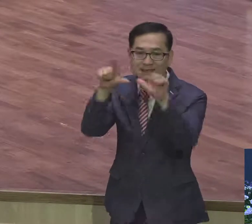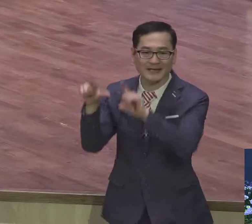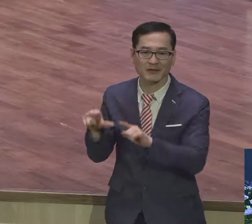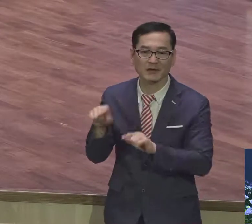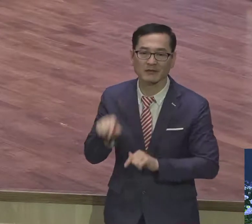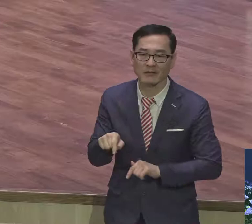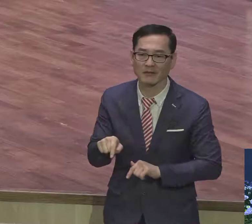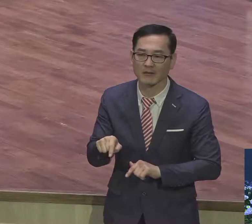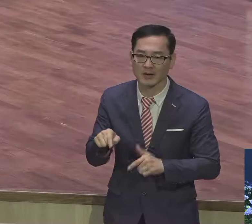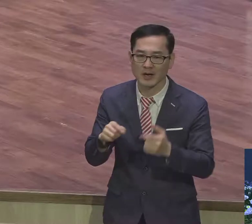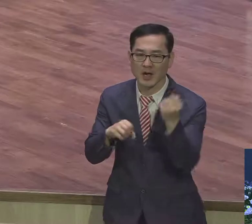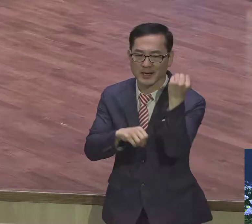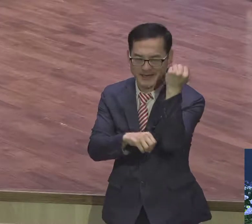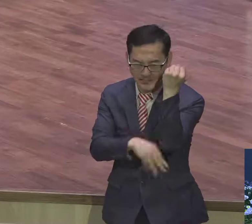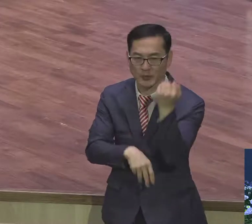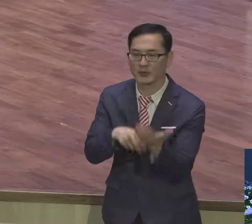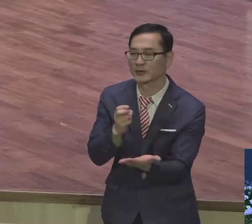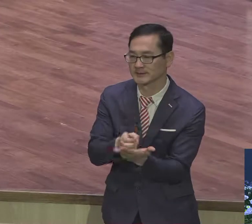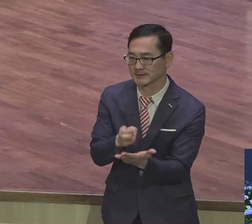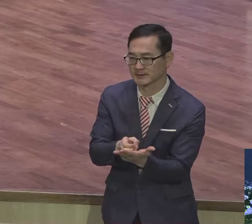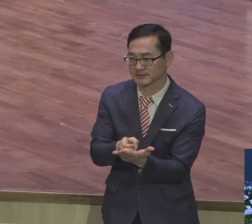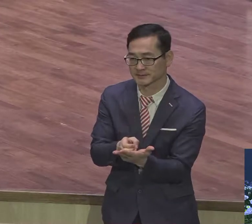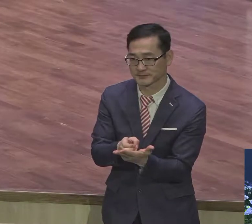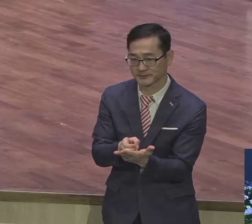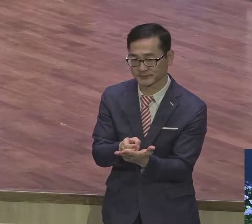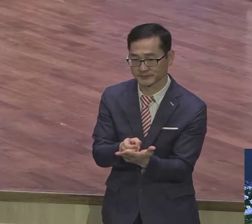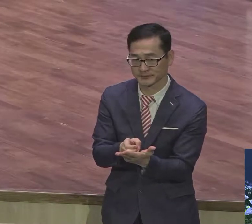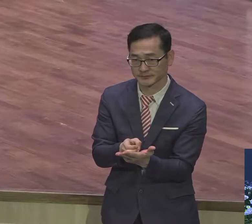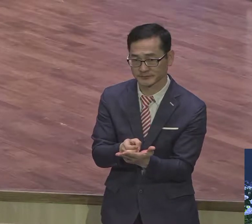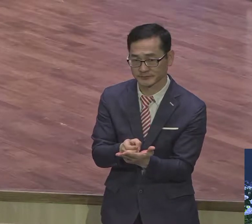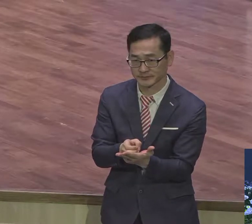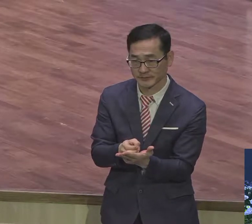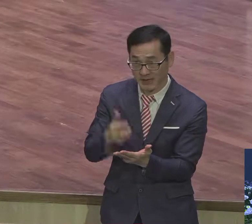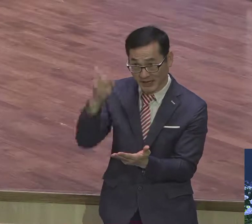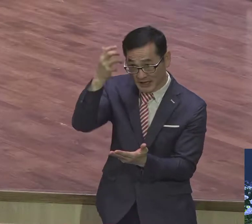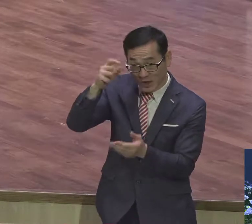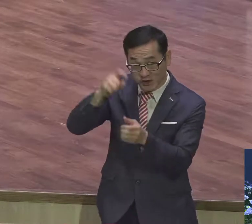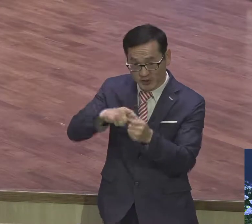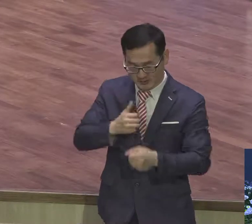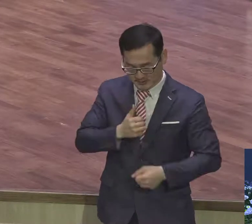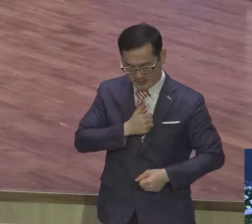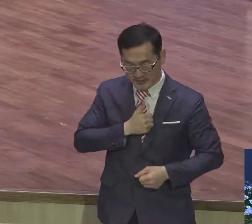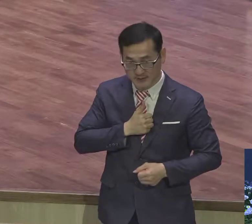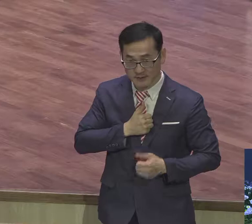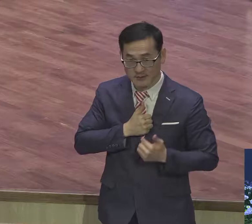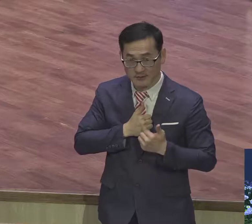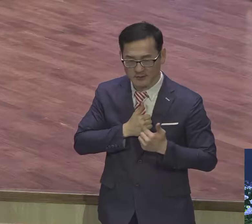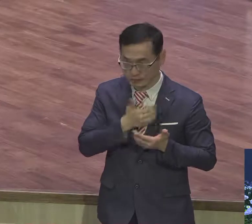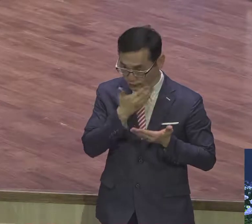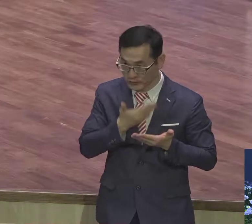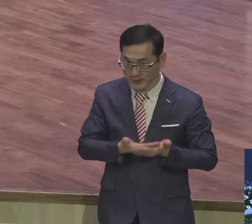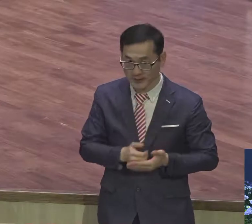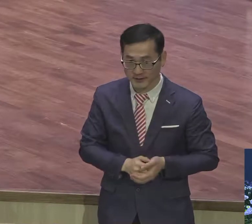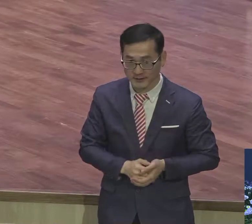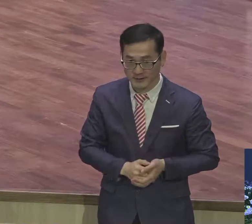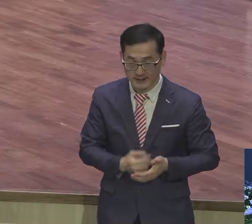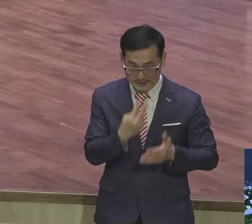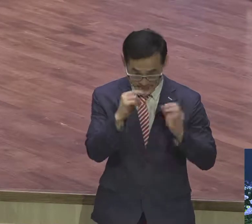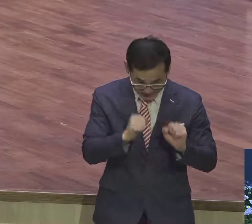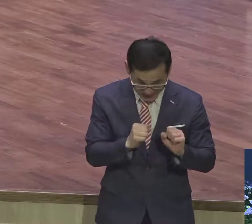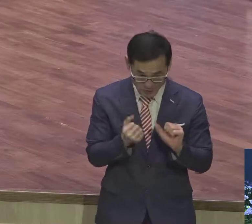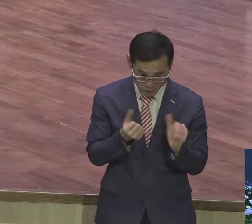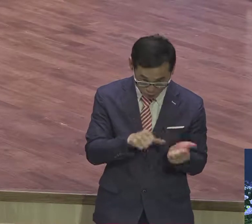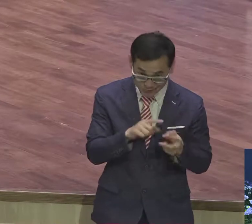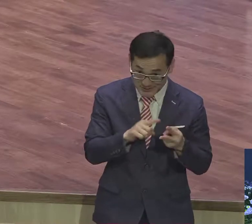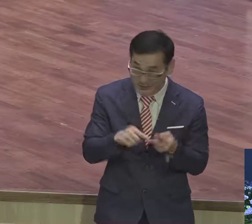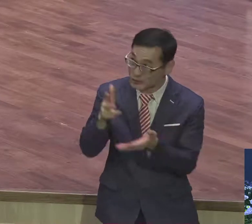그게 원칙이에요 주를 위해 산 존재다 영적 정체성을 먼저 가지는 것이 중요하다 우리가 살아도 주를 위해